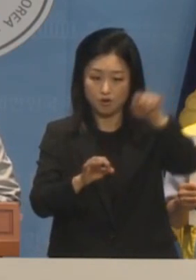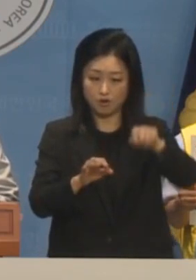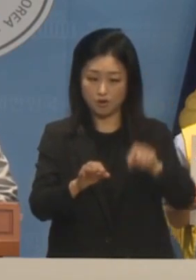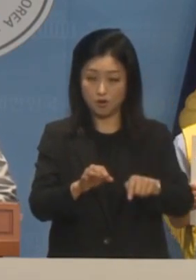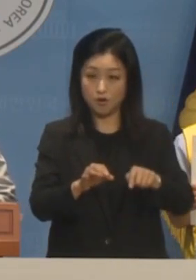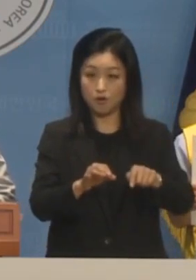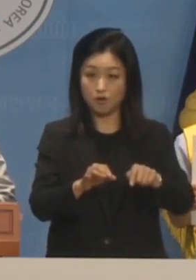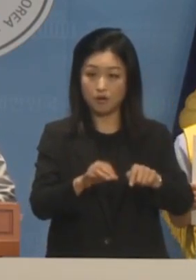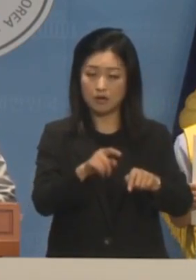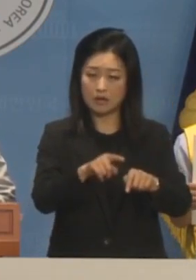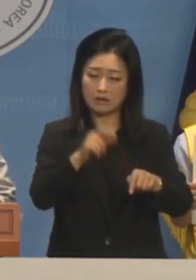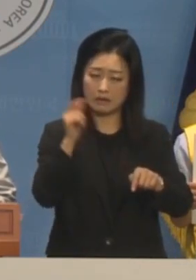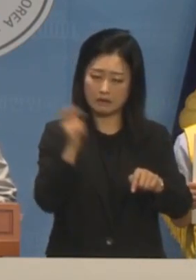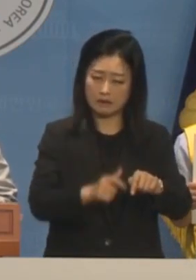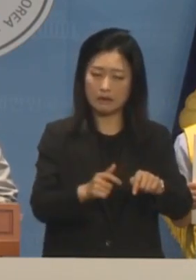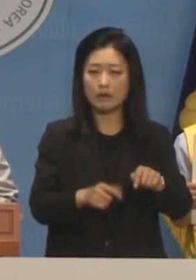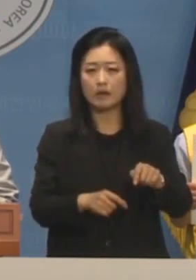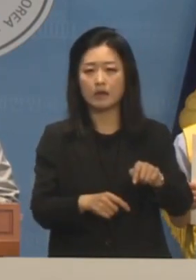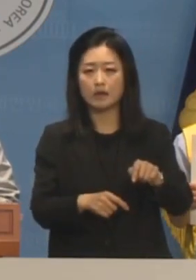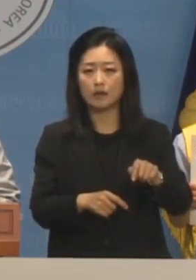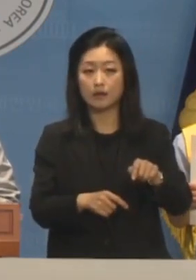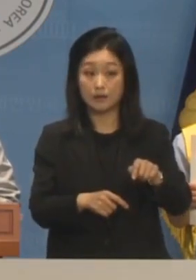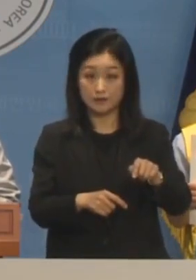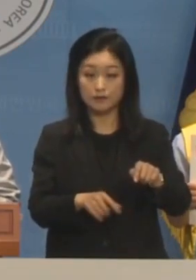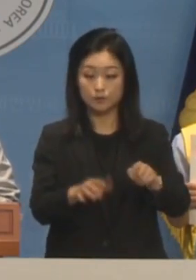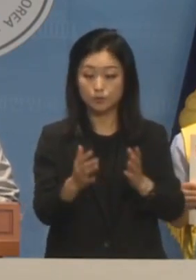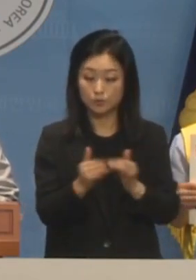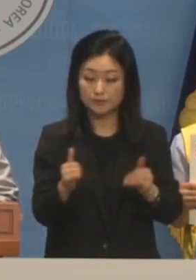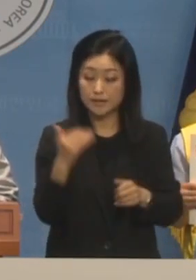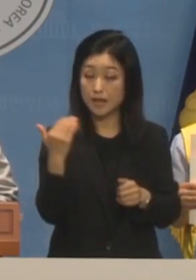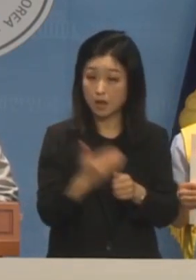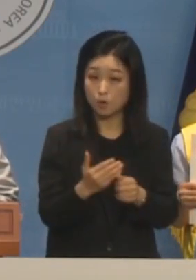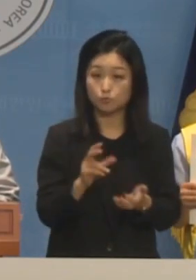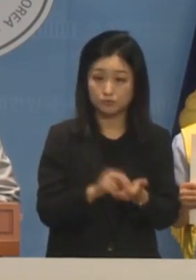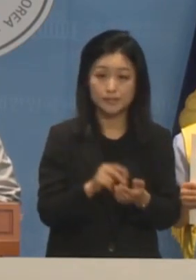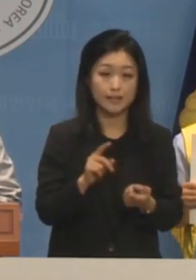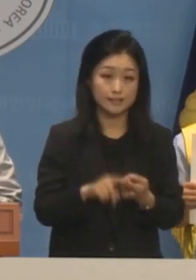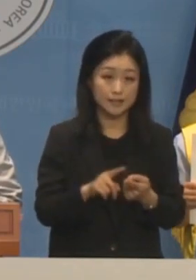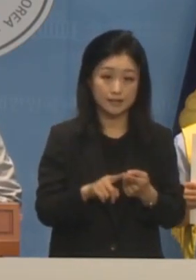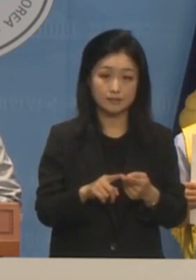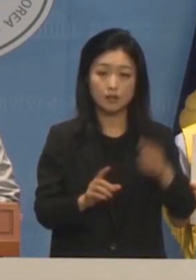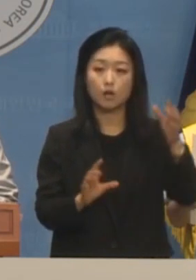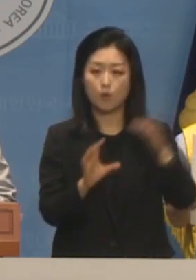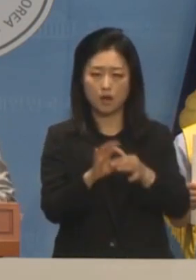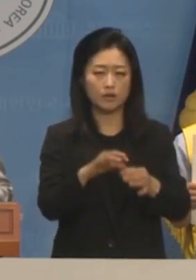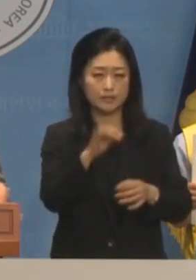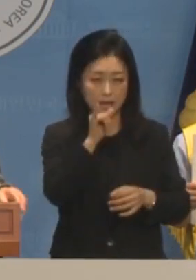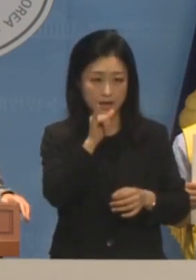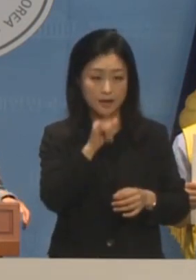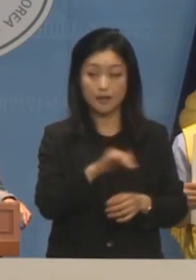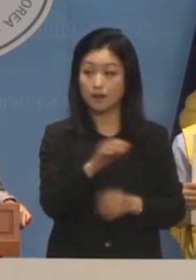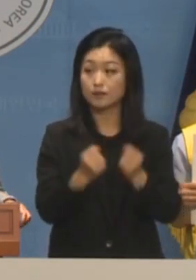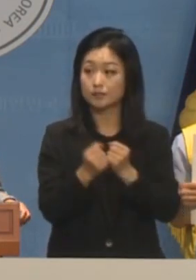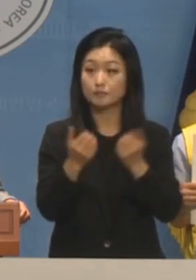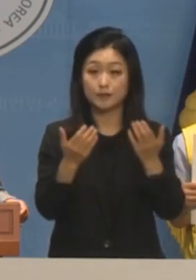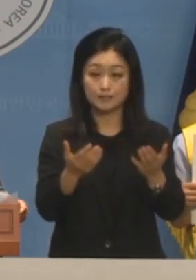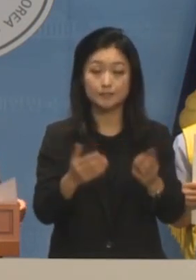세습관계의 공고화와 이 세종호텔 노동자들의 해고 문제가 무관하지 않다는 것을 다시